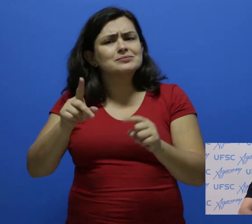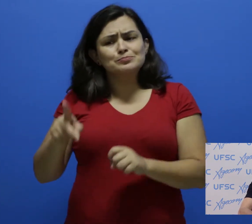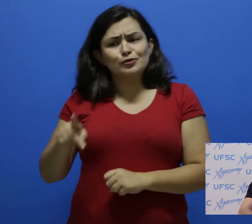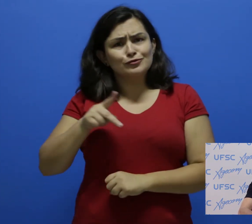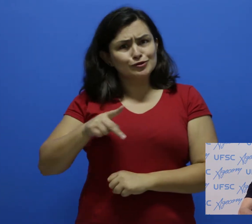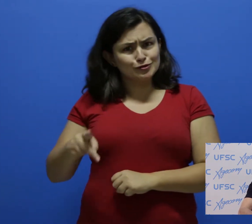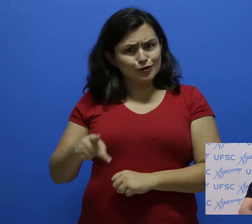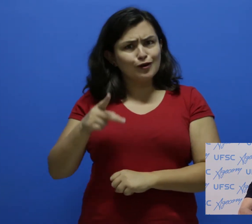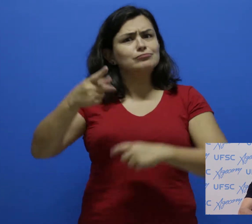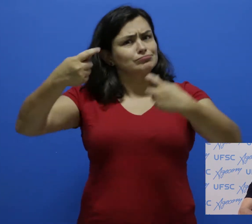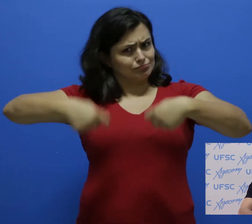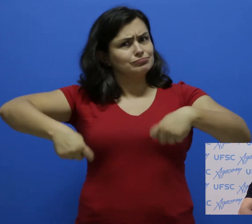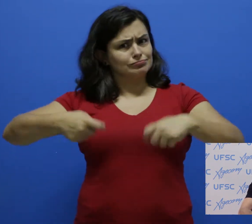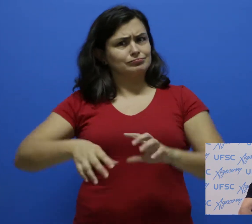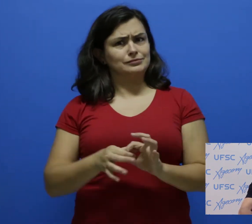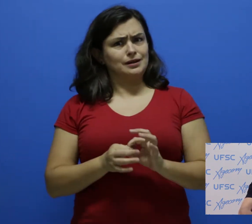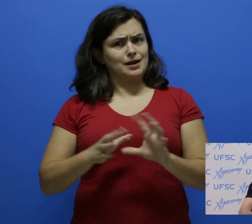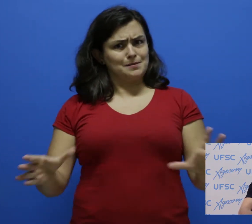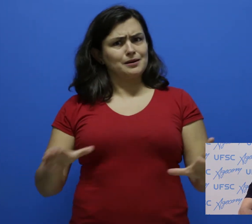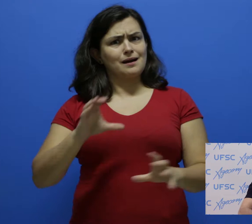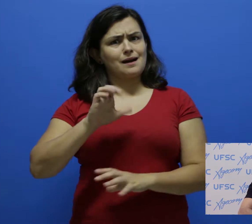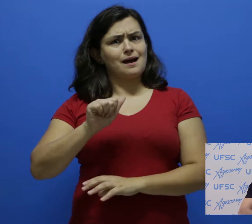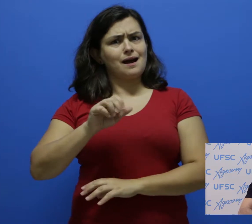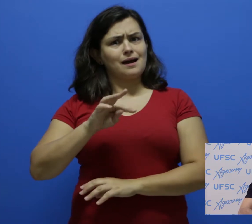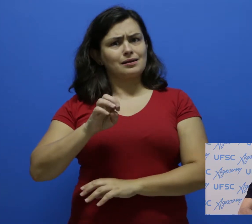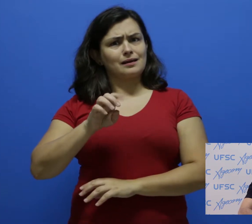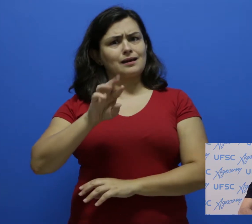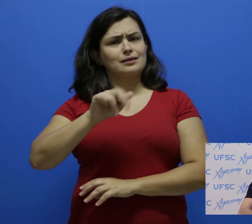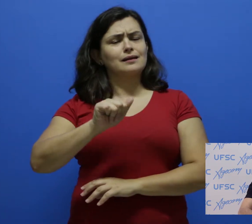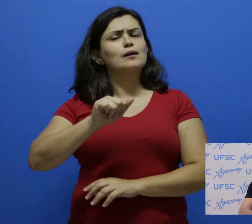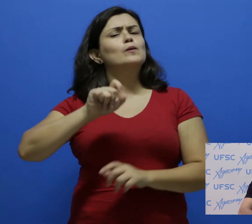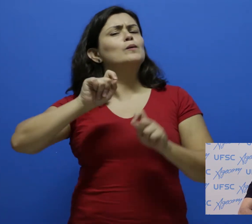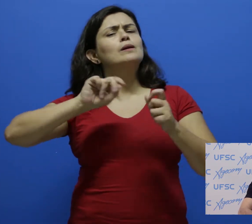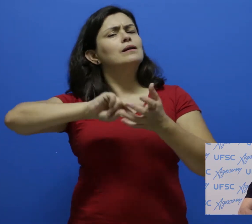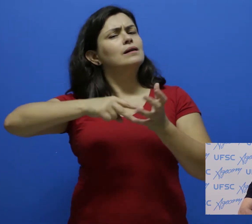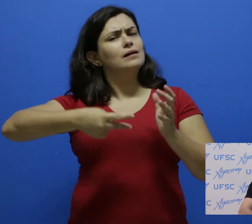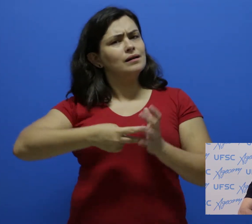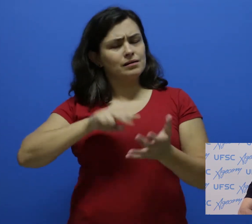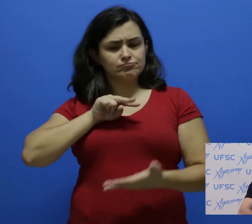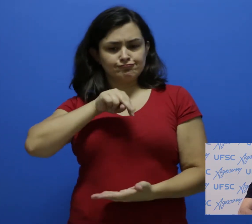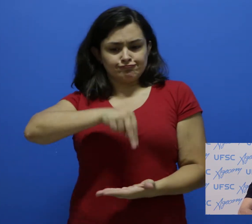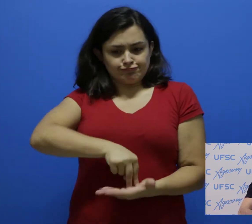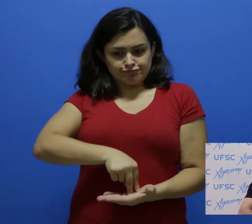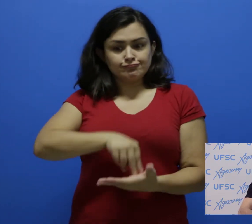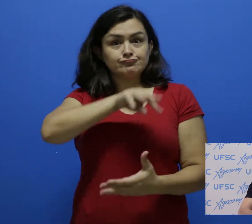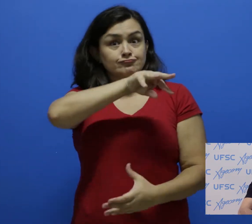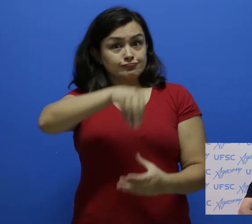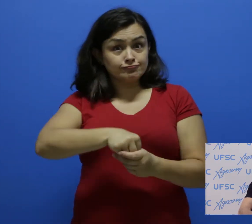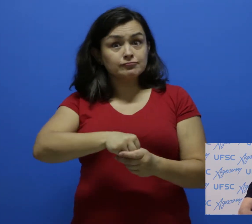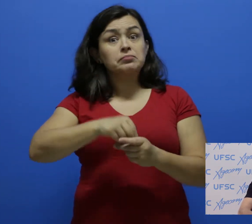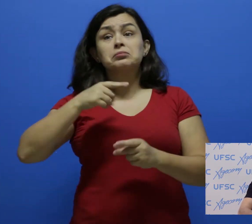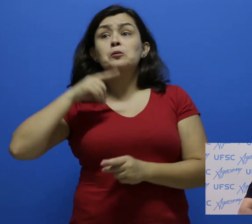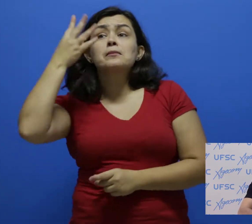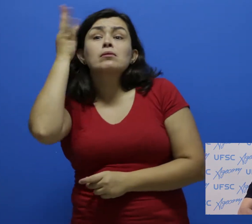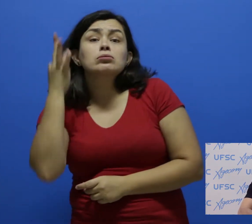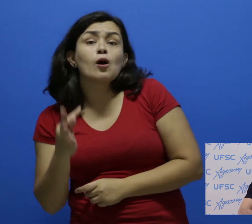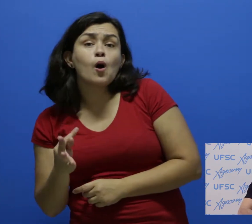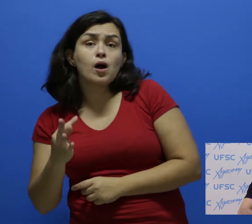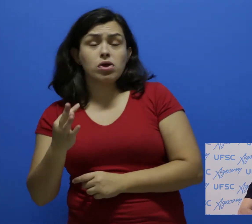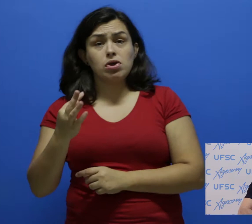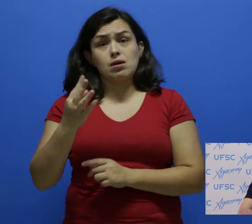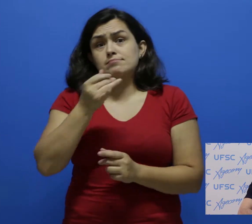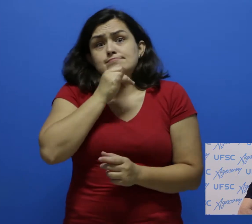para que um professor possa, em sala de aula, por exemplo, se posicionar contra uma teoria